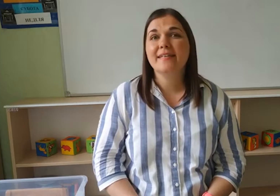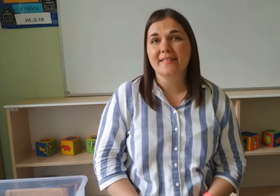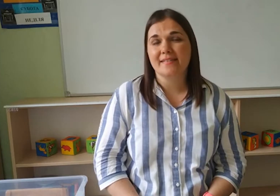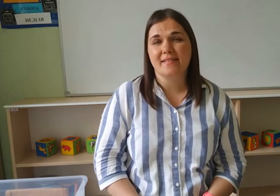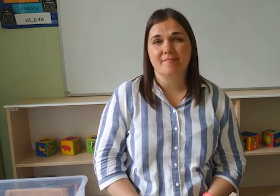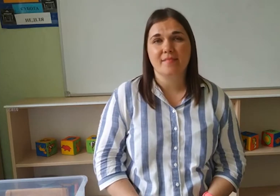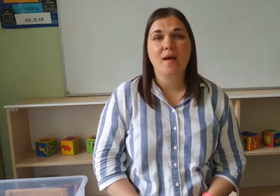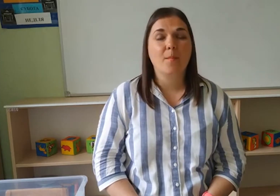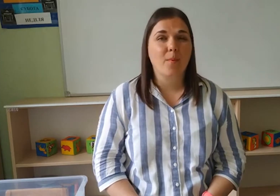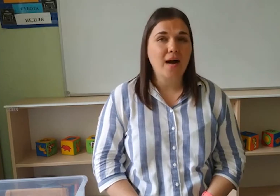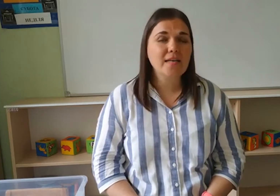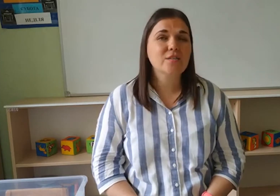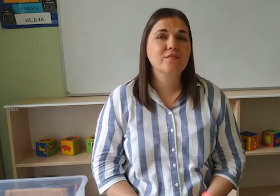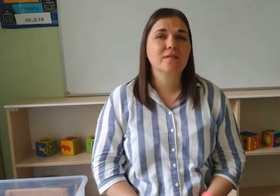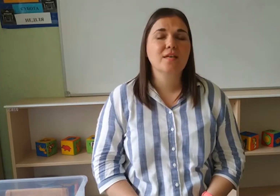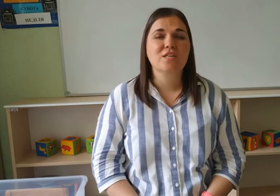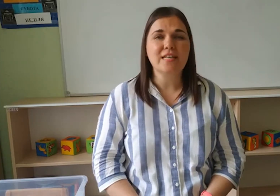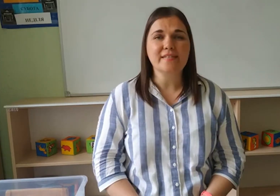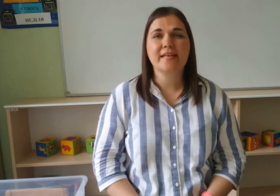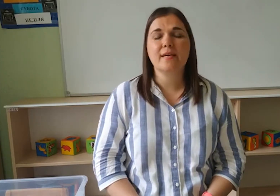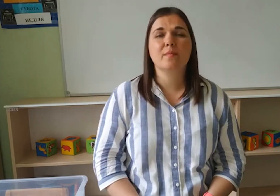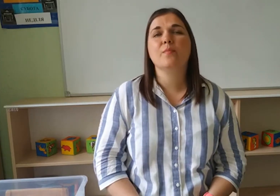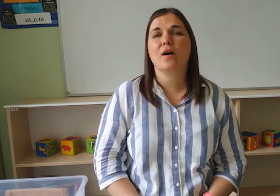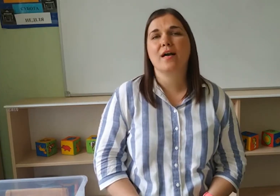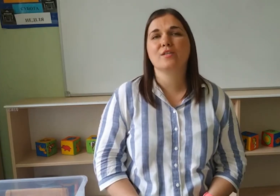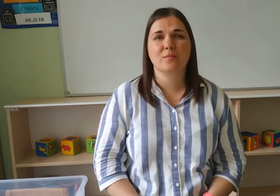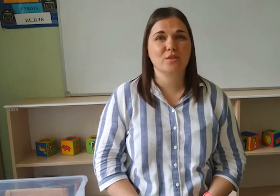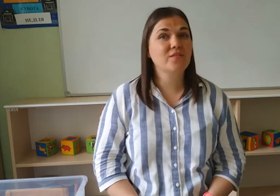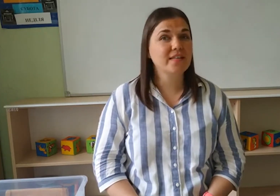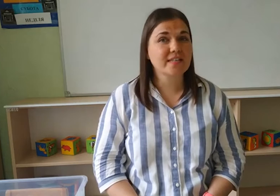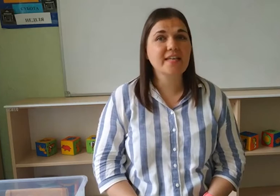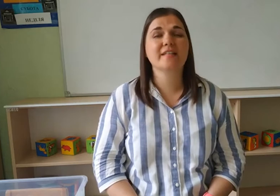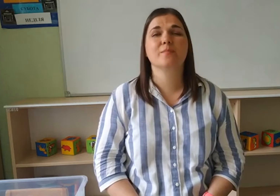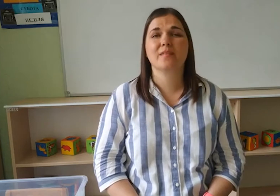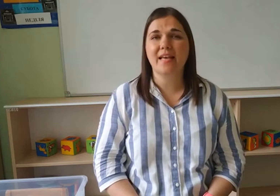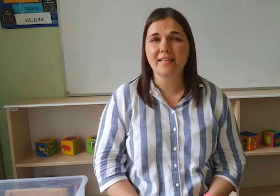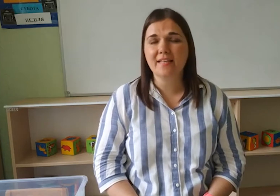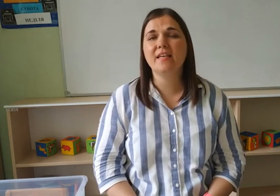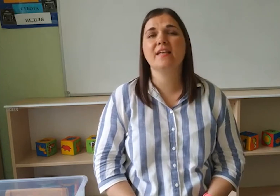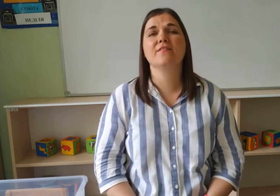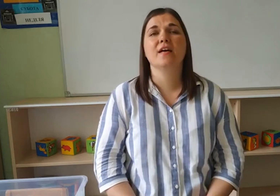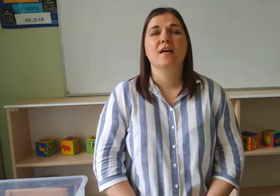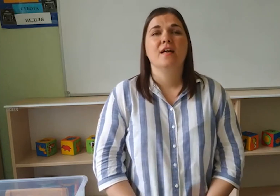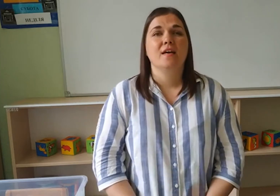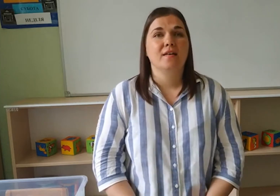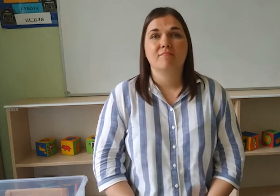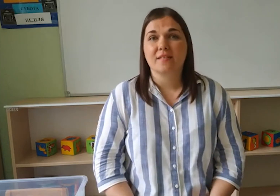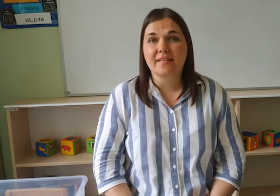різні. Базові, жести, якими ми показуємо тварин, птахів,